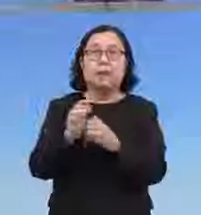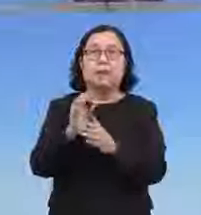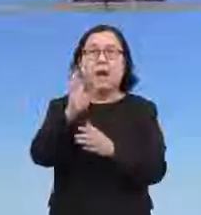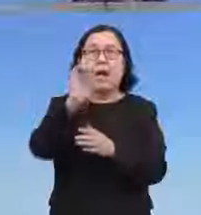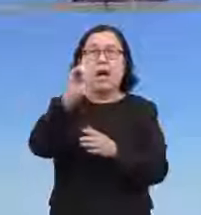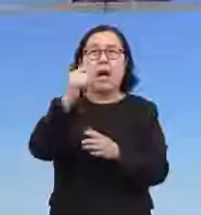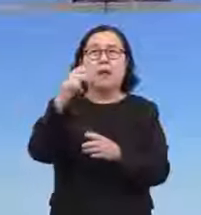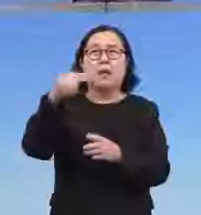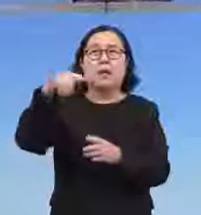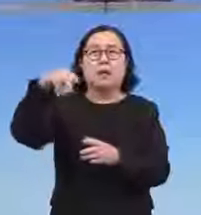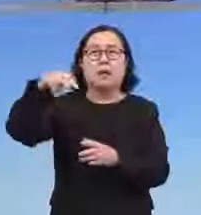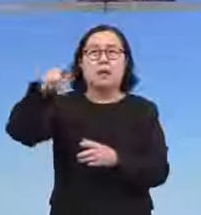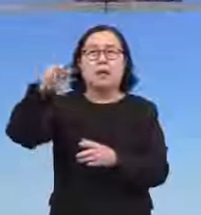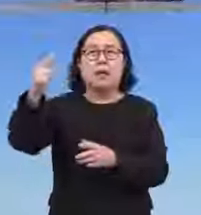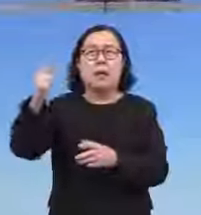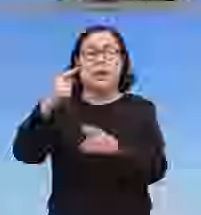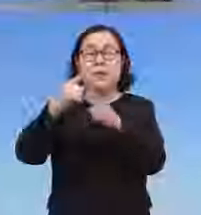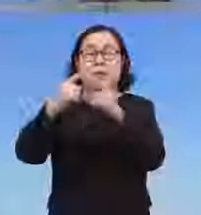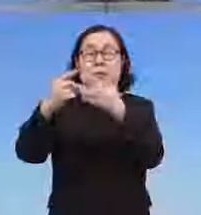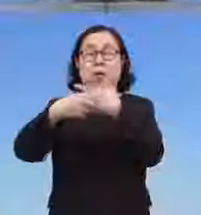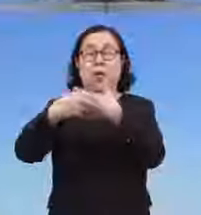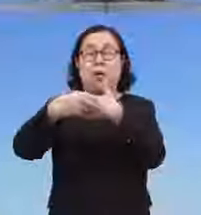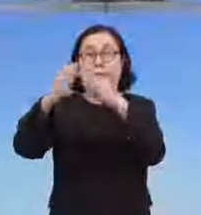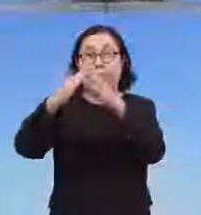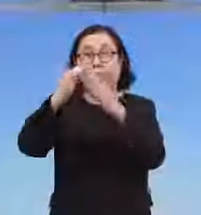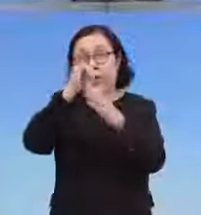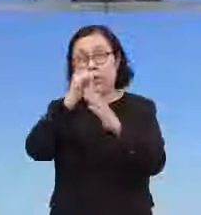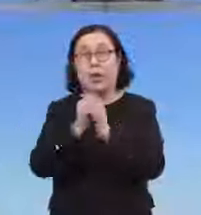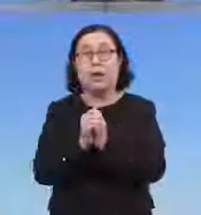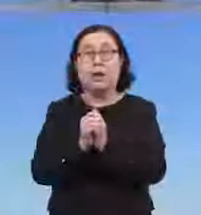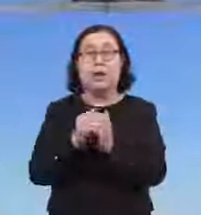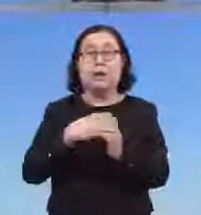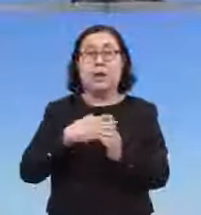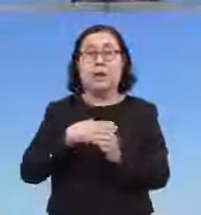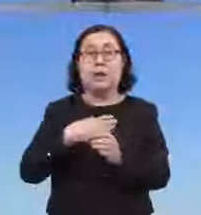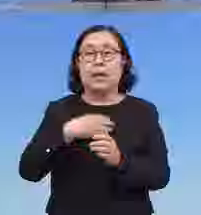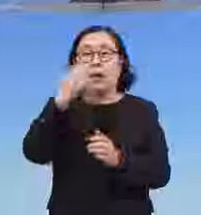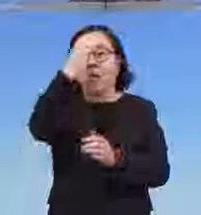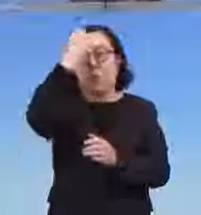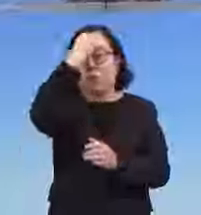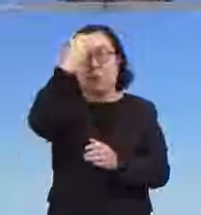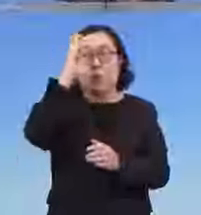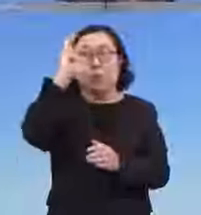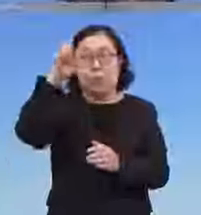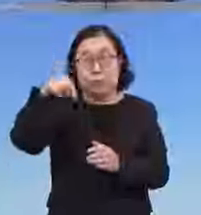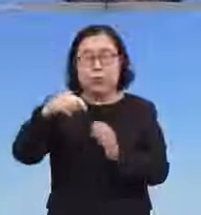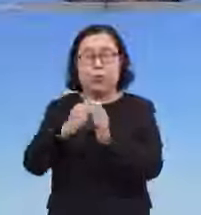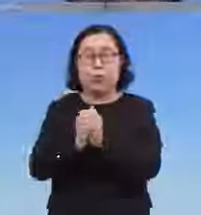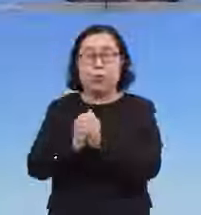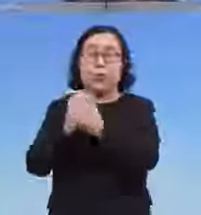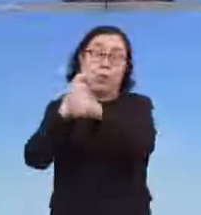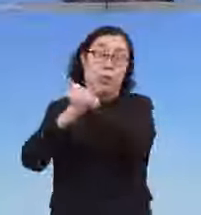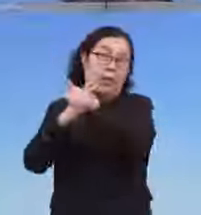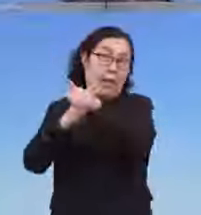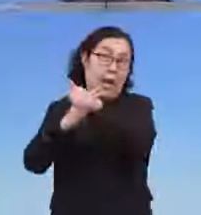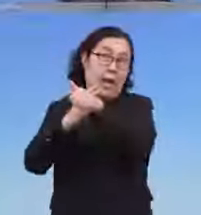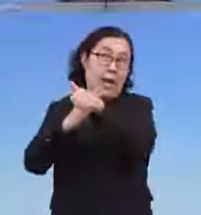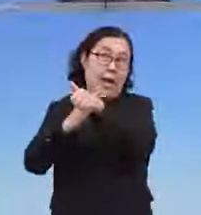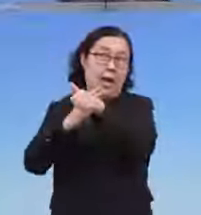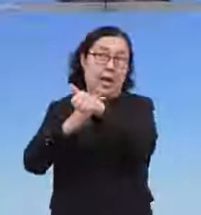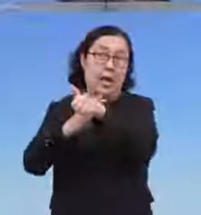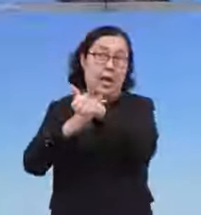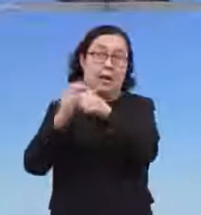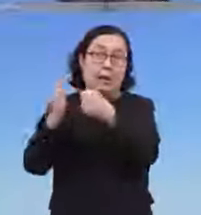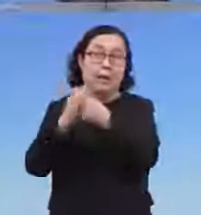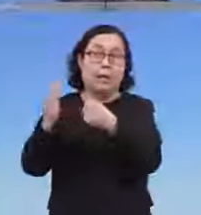있었습니다. 꽤 먼 지역이었는데요. 제가 이제 그 고등부 교사로서 안산에 신방을 하고 그